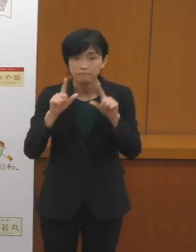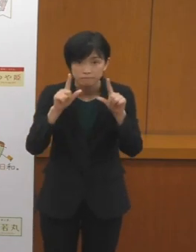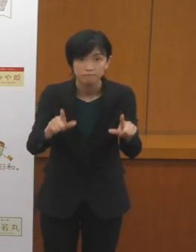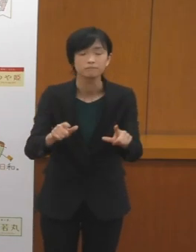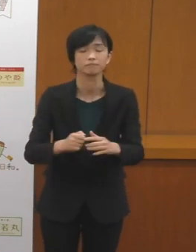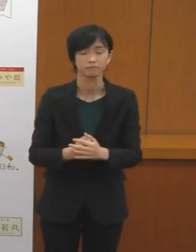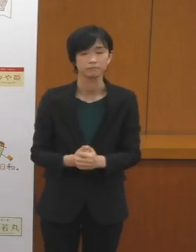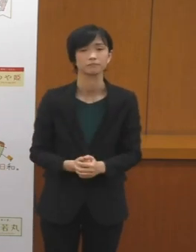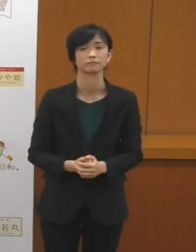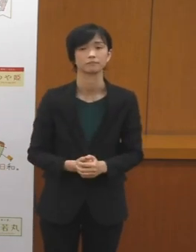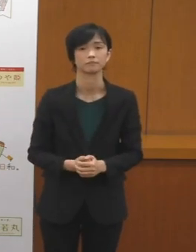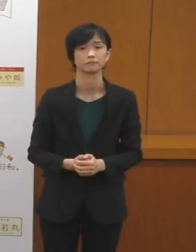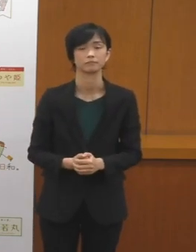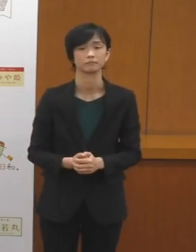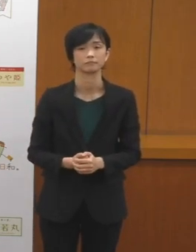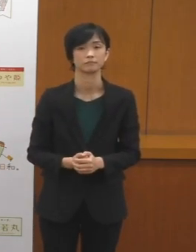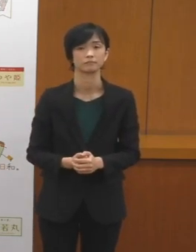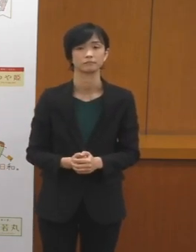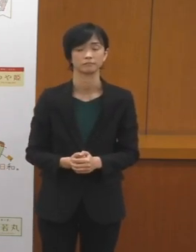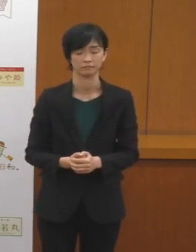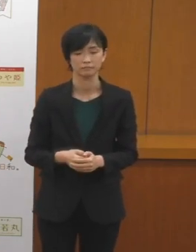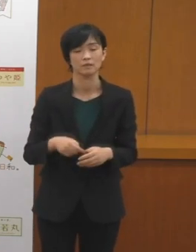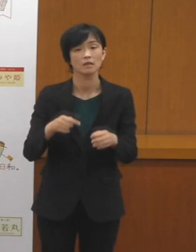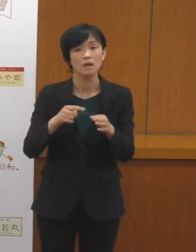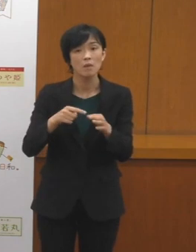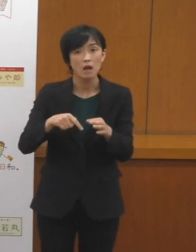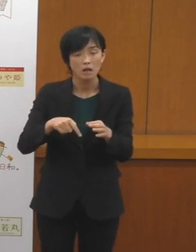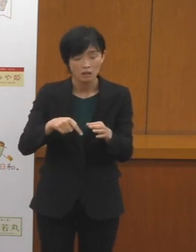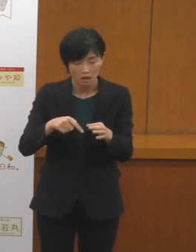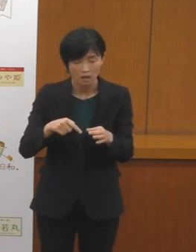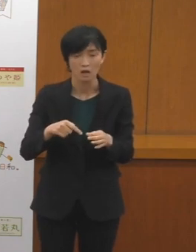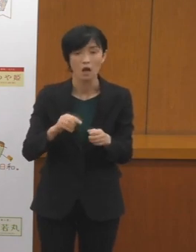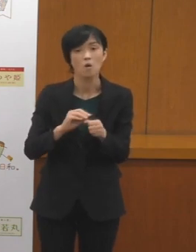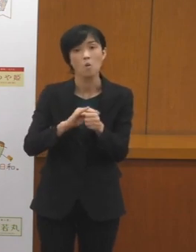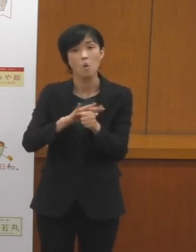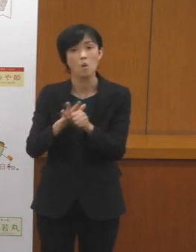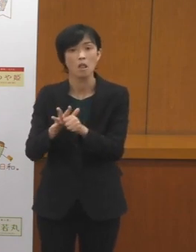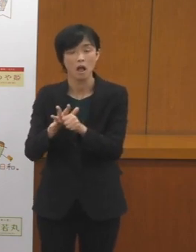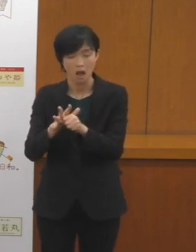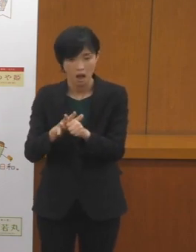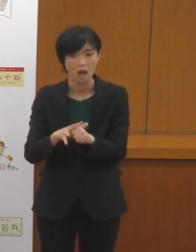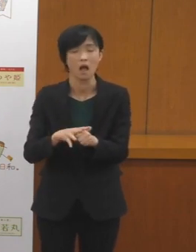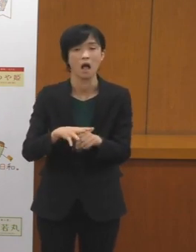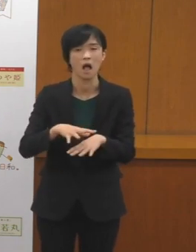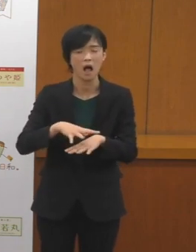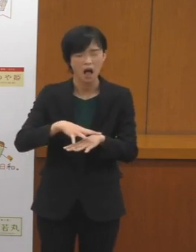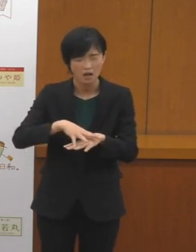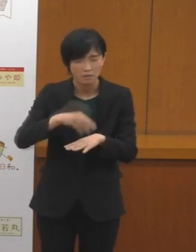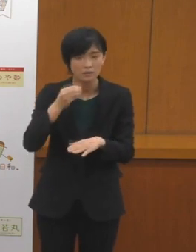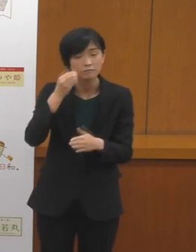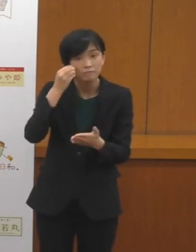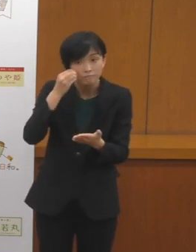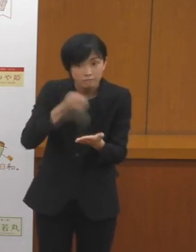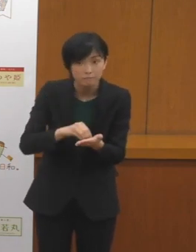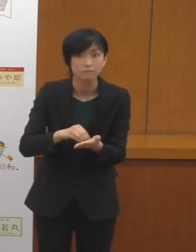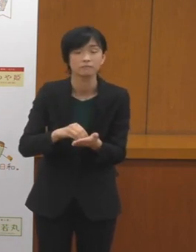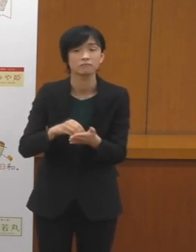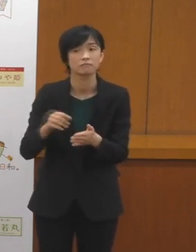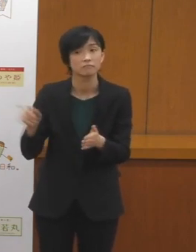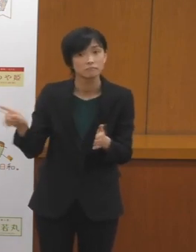今記者さんおっしゃいましたように山形県で初めて新型コロナの感染者が確認されてから